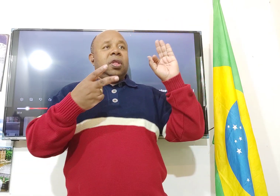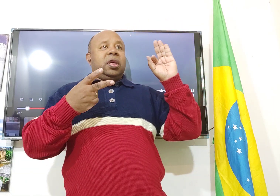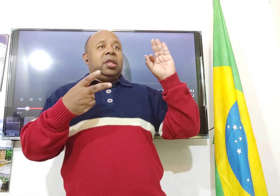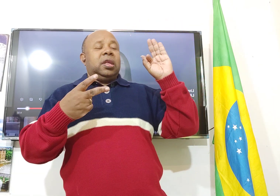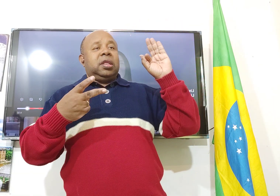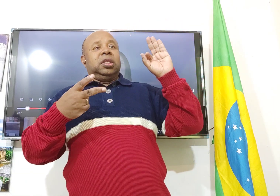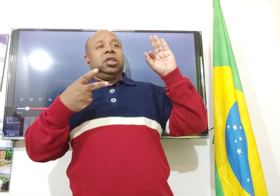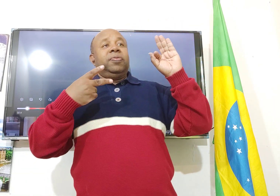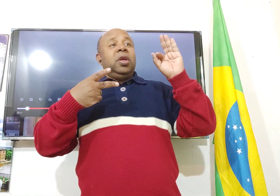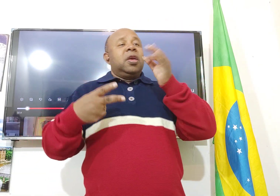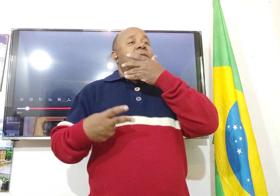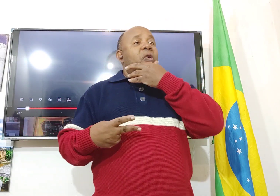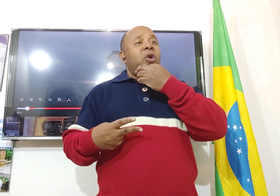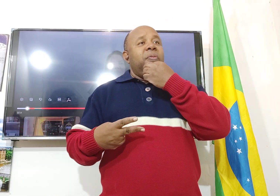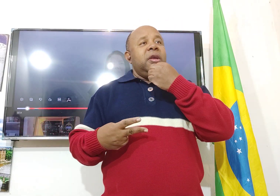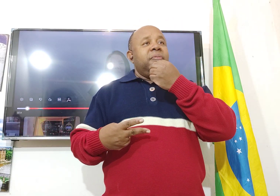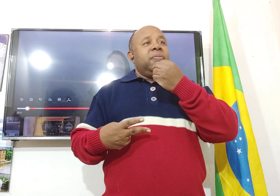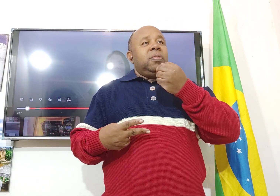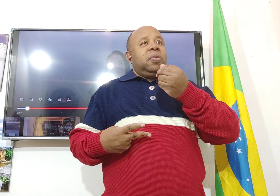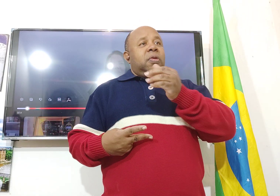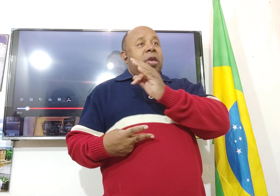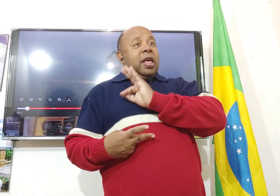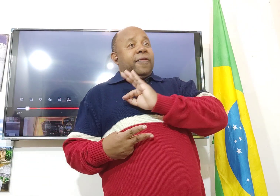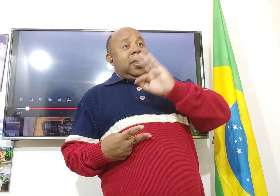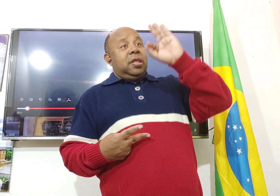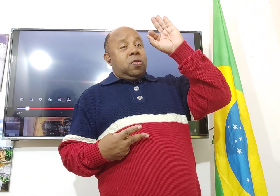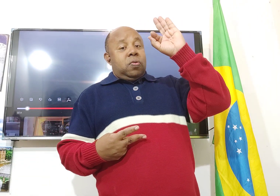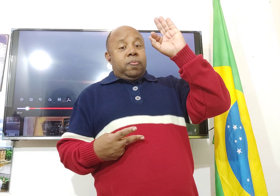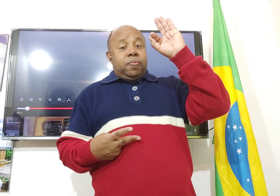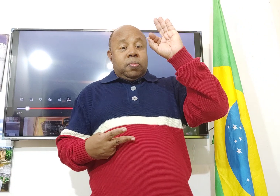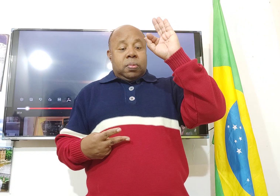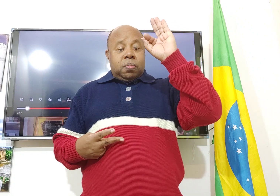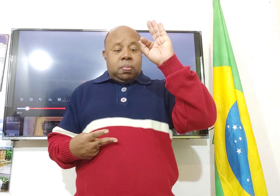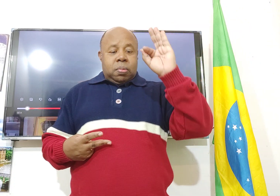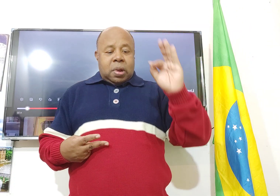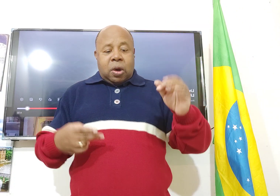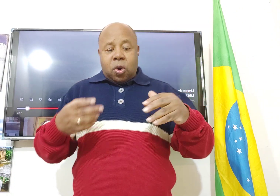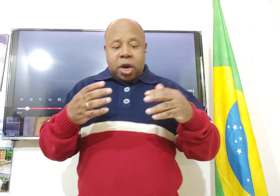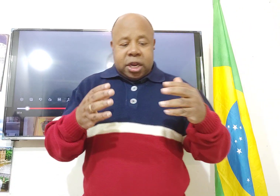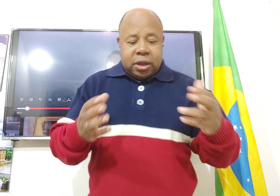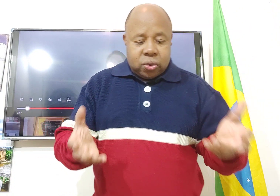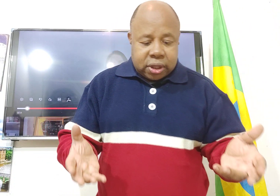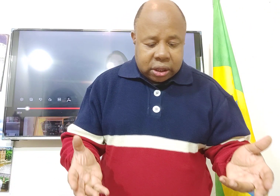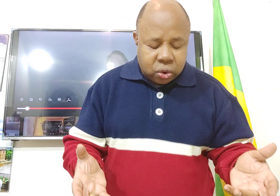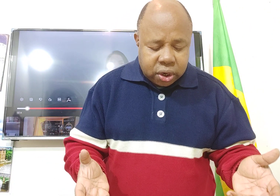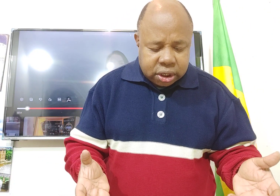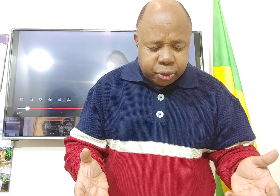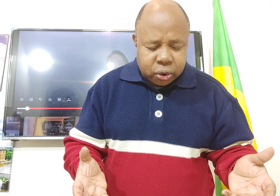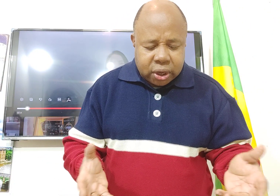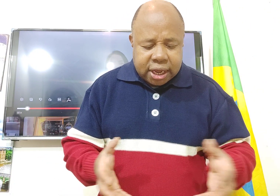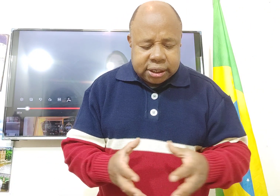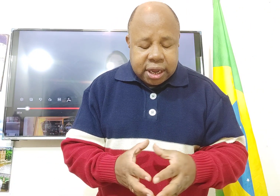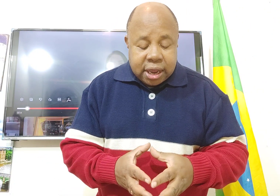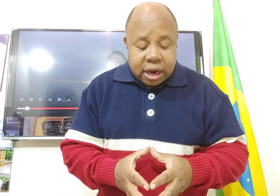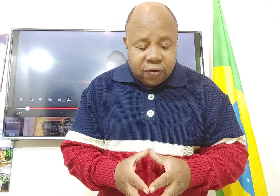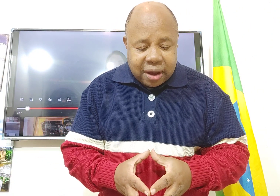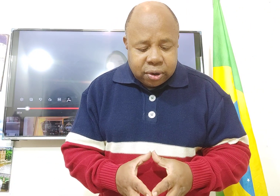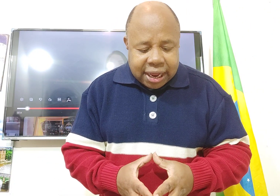aqui interessantes. Que é um homem, que é fariseu. A ordem dos tratores em português não vai mudar